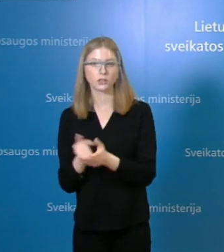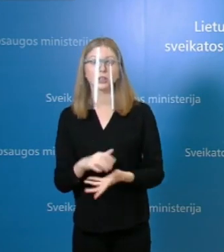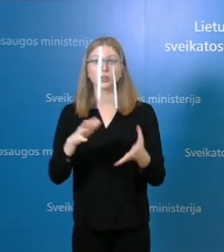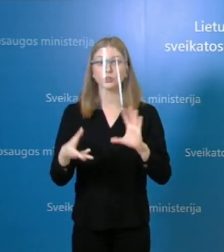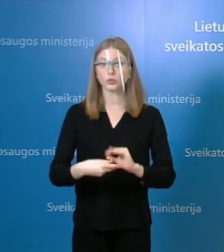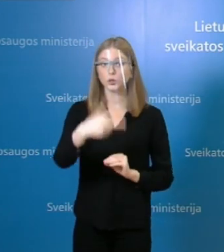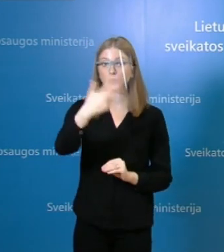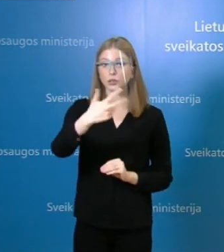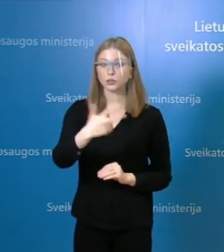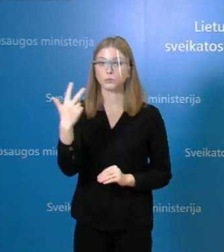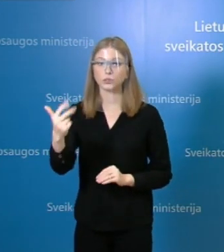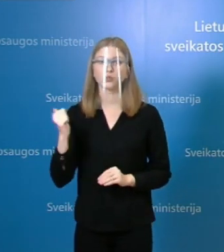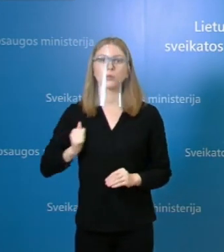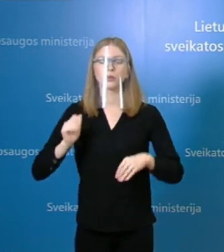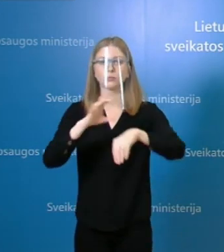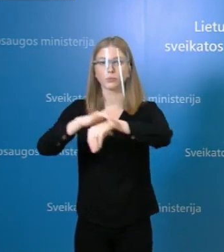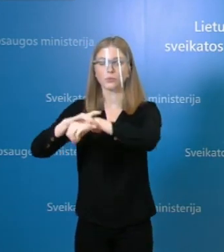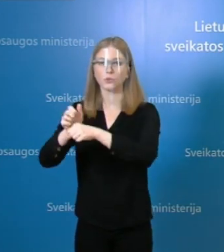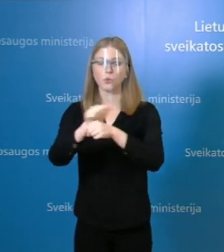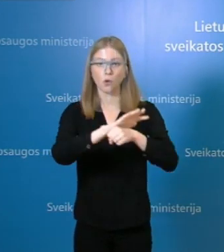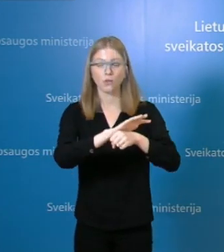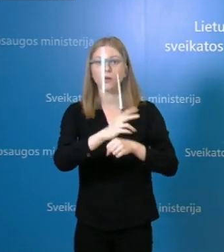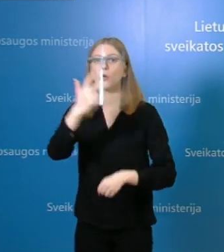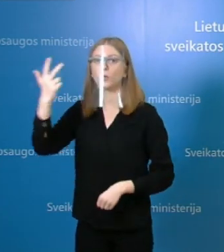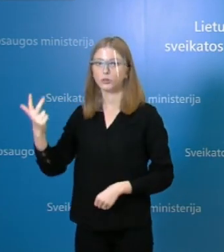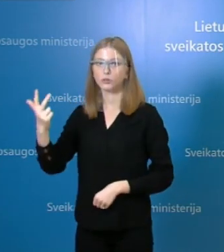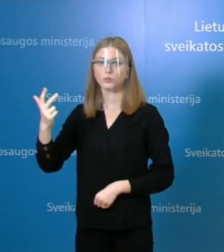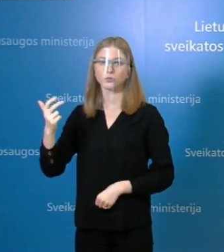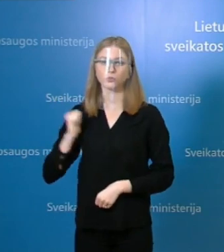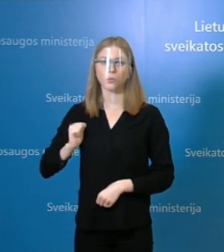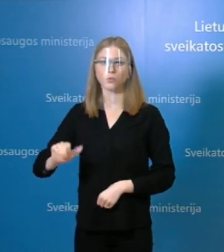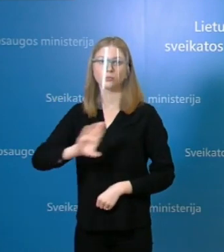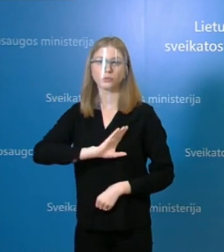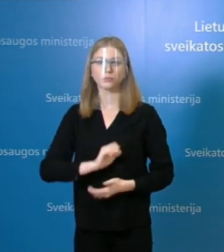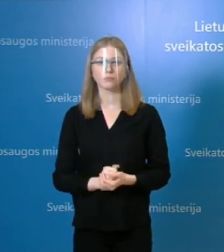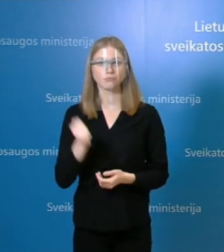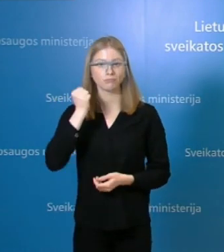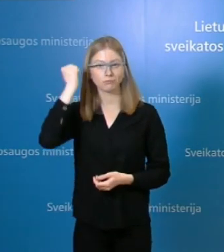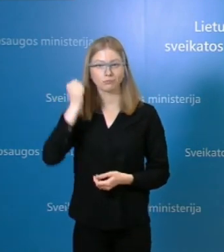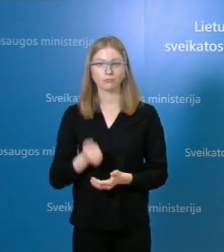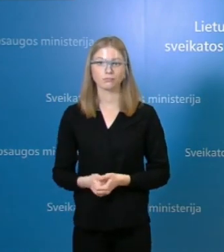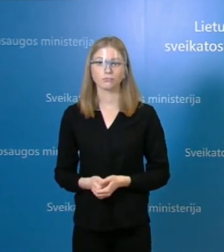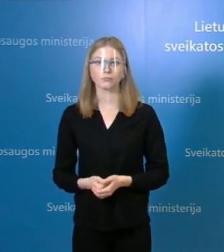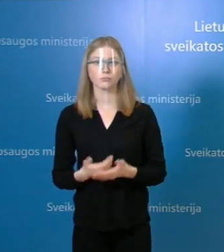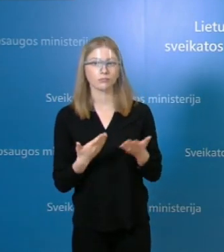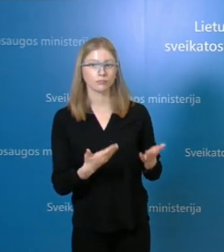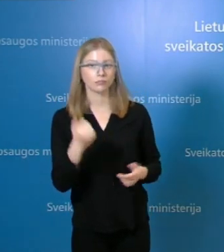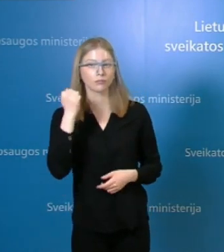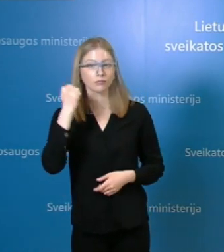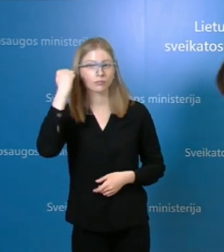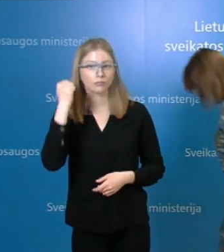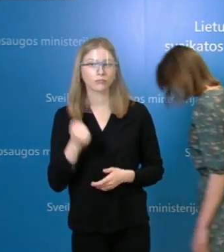nustatytas 33 pacientams, 3 asmenys mirė. Dėkoju. Ačiū. Tai